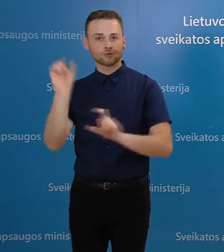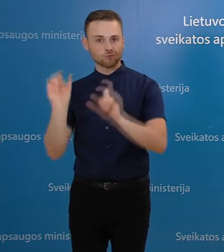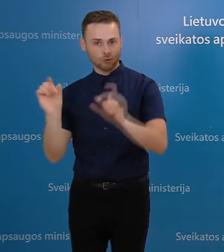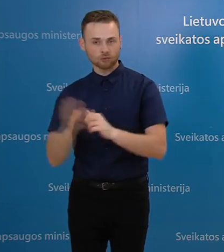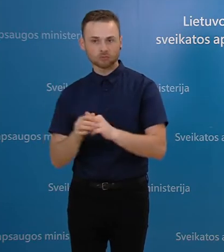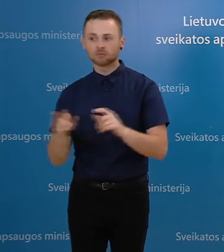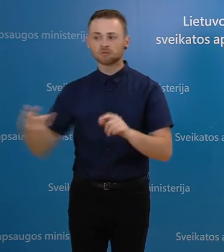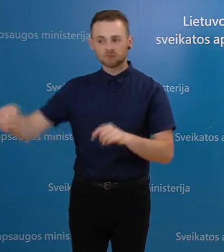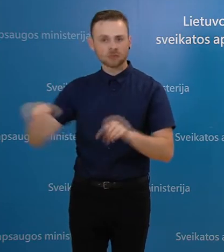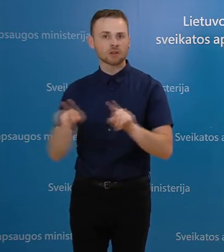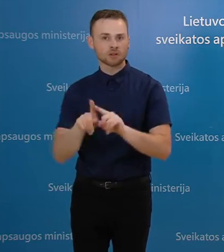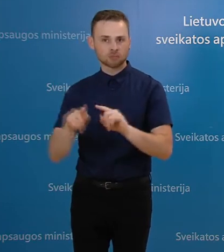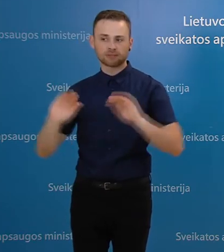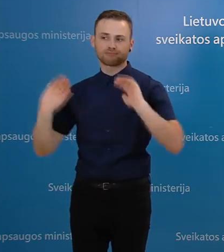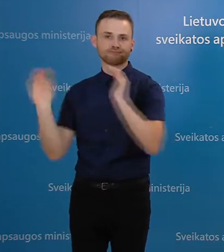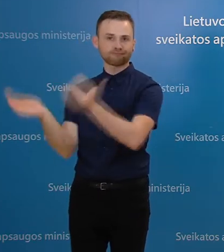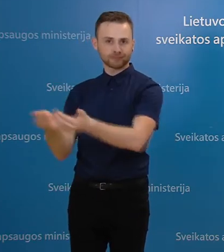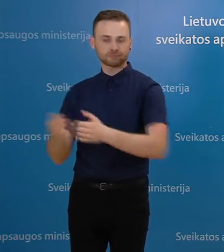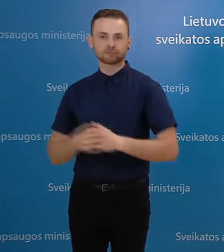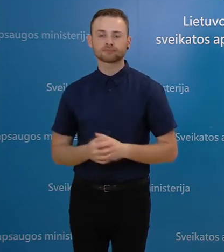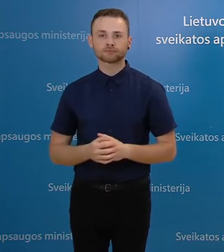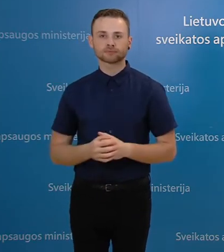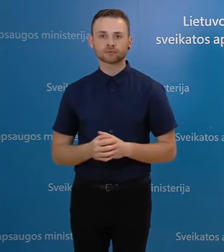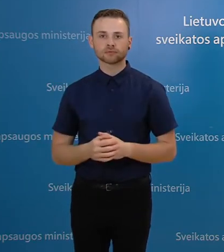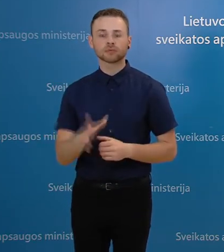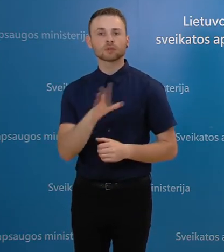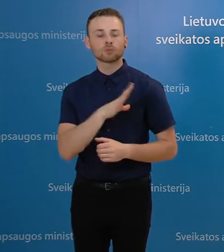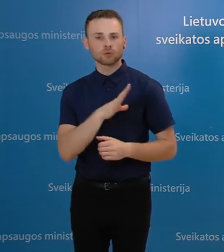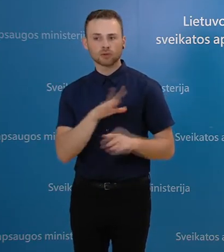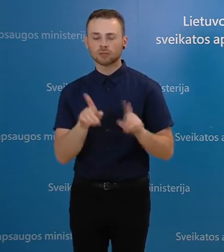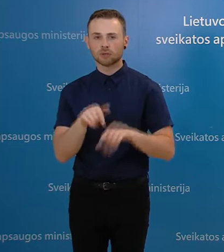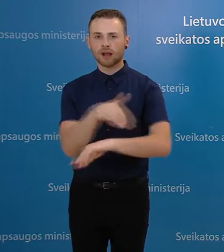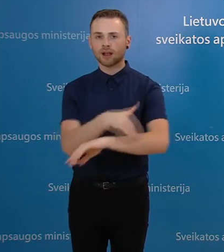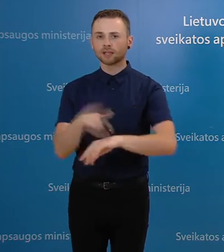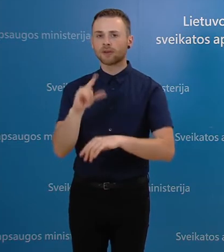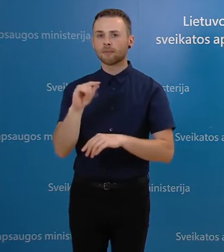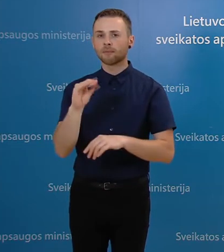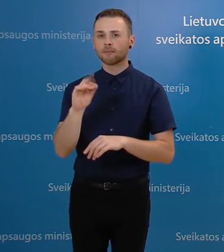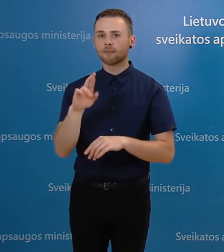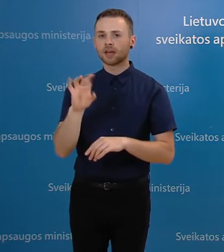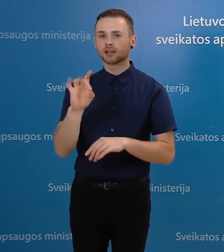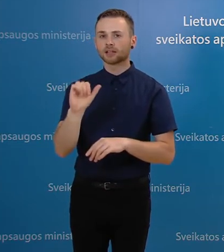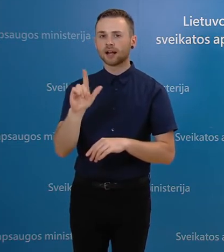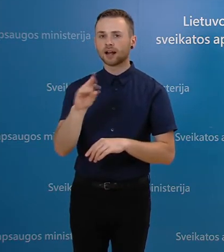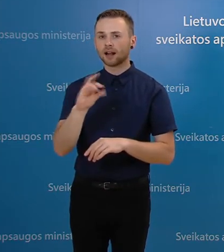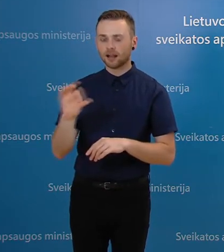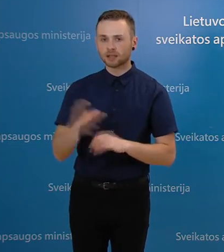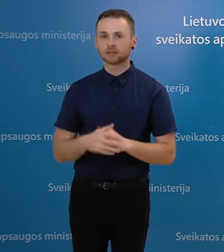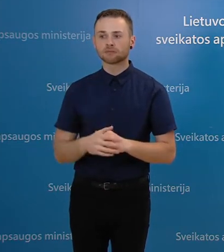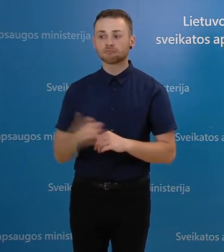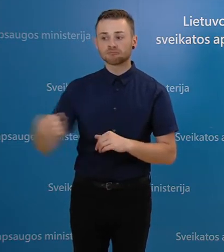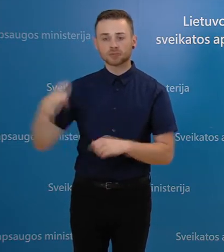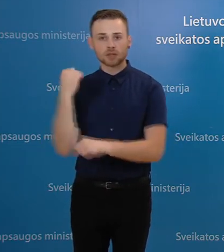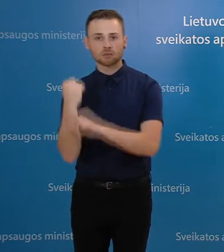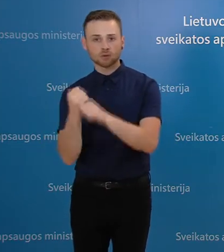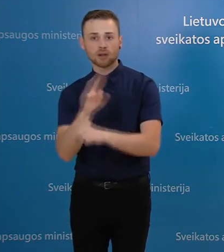visi izoliuoti. Taip pat aptiktos mažos rizikos sąsajos su Pergalės gatve, daug šventės dalyvių lankėsi įvairiose